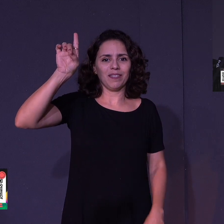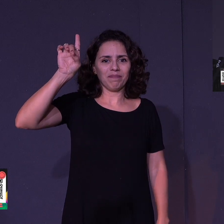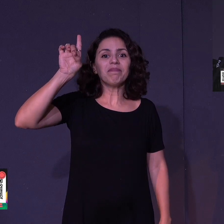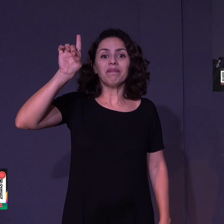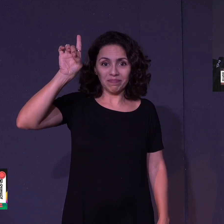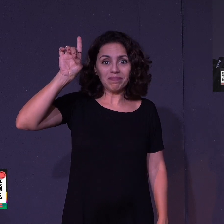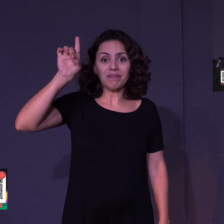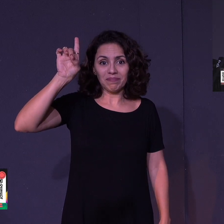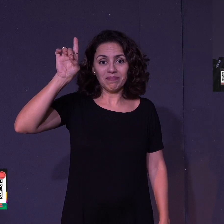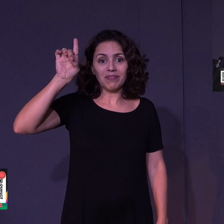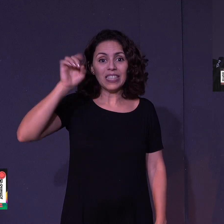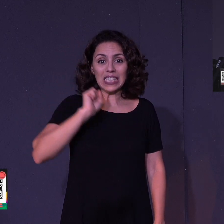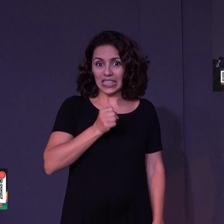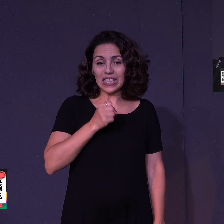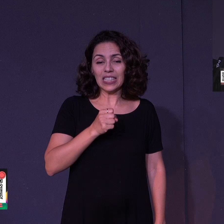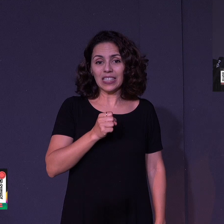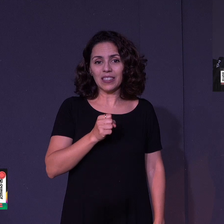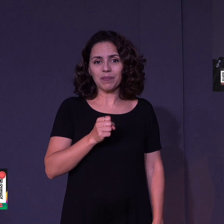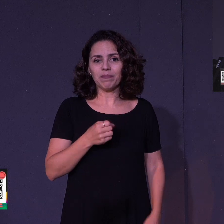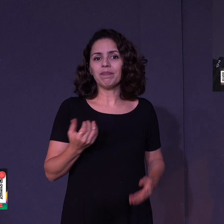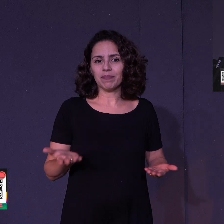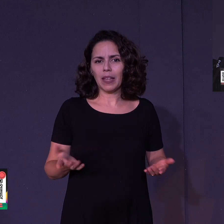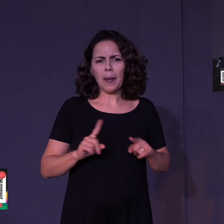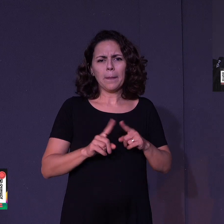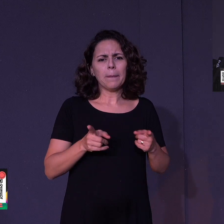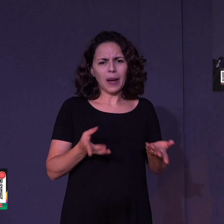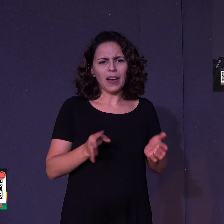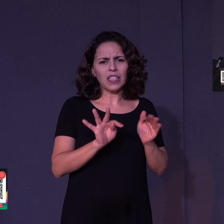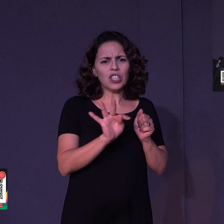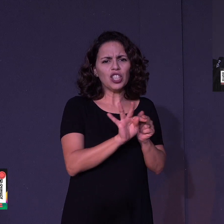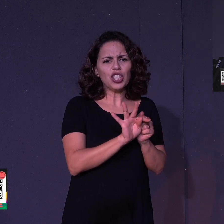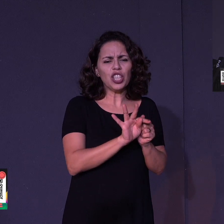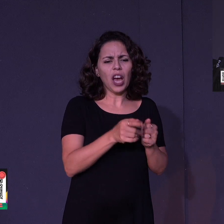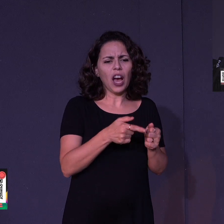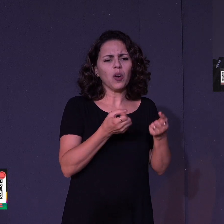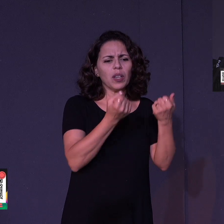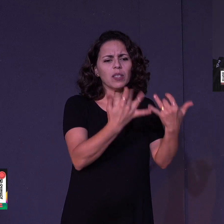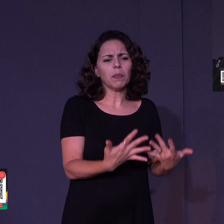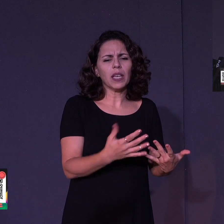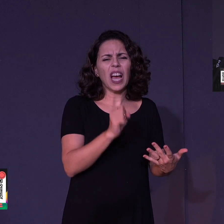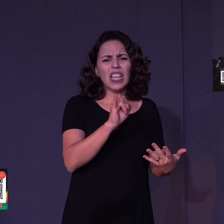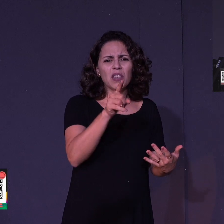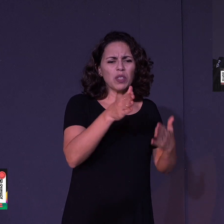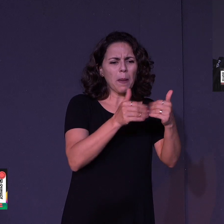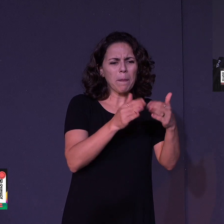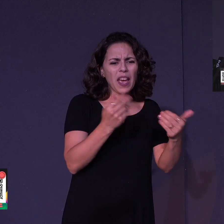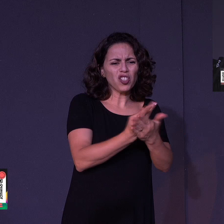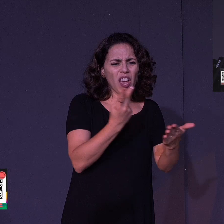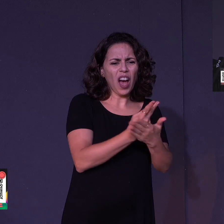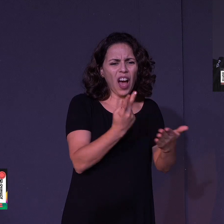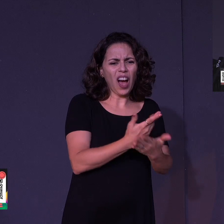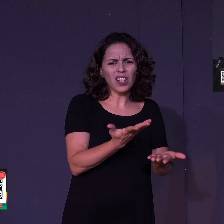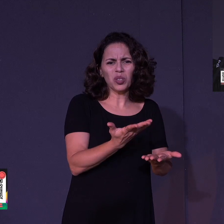Tiago: pedis e não recebeis, porque pedis mal, para gastar nos seus vossos deleites. Não é isso. Deus sabe exatamente o